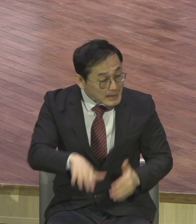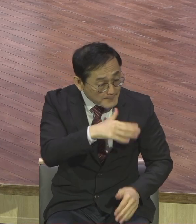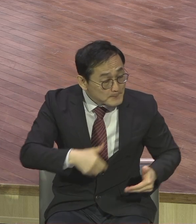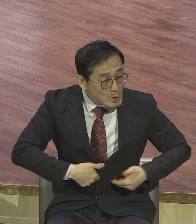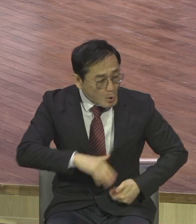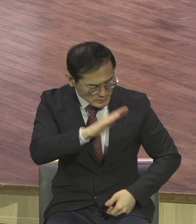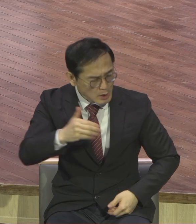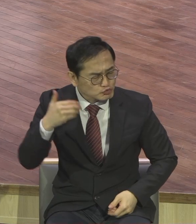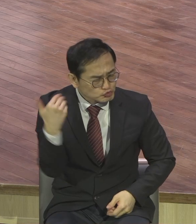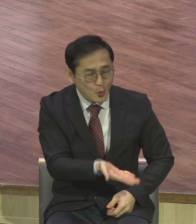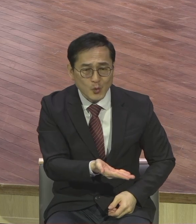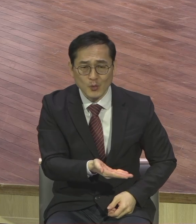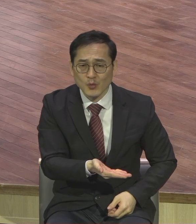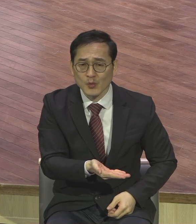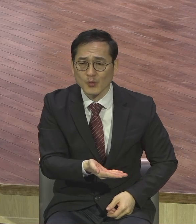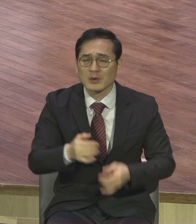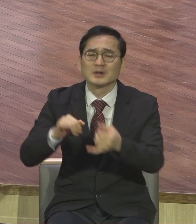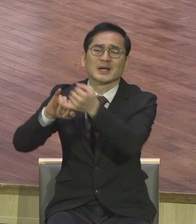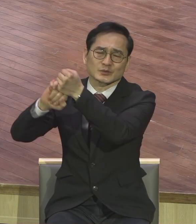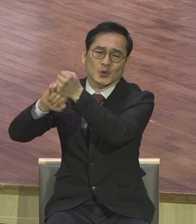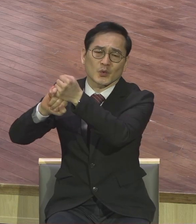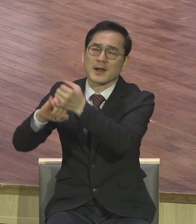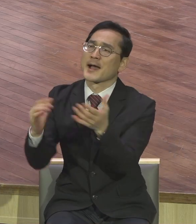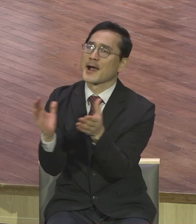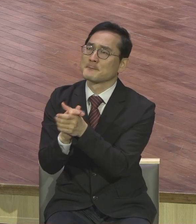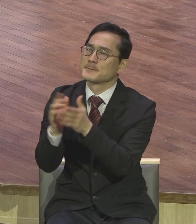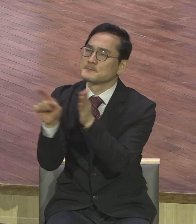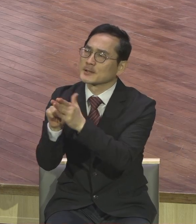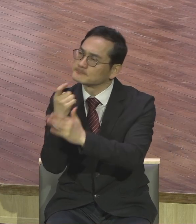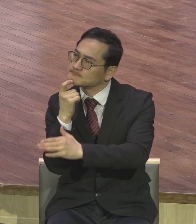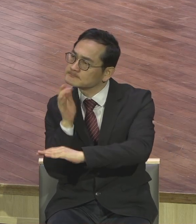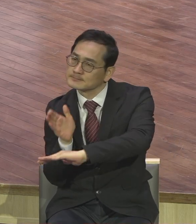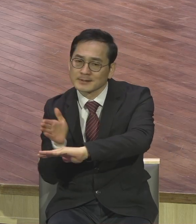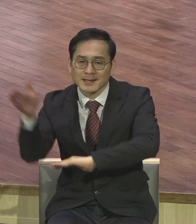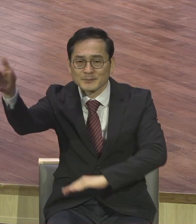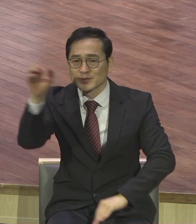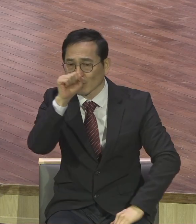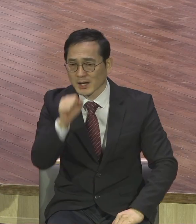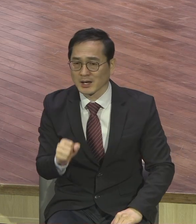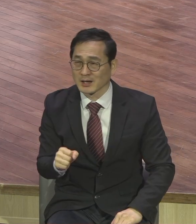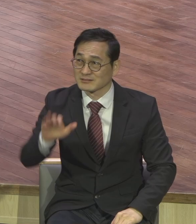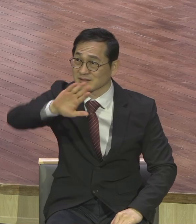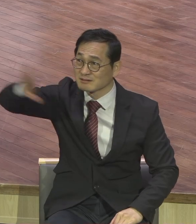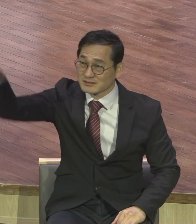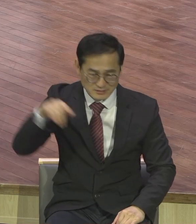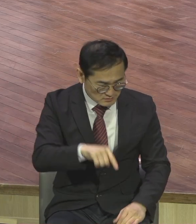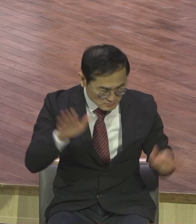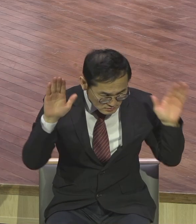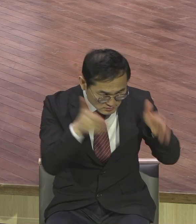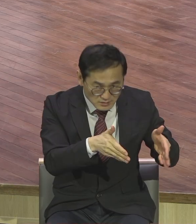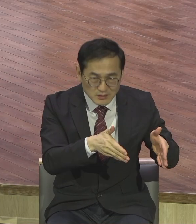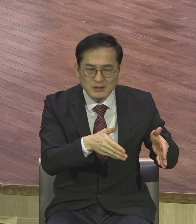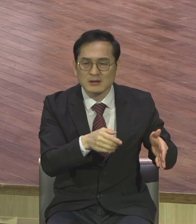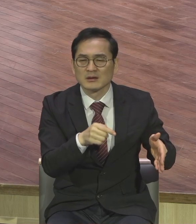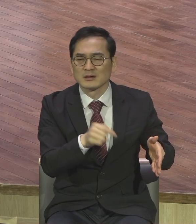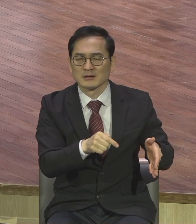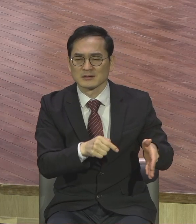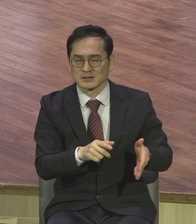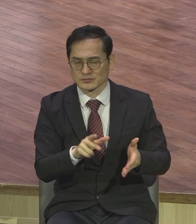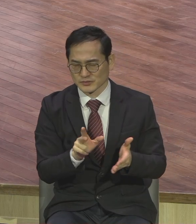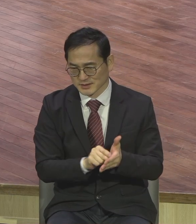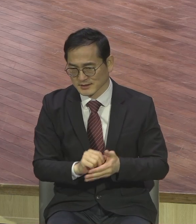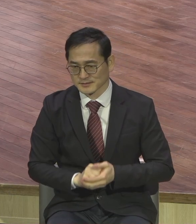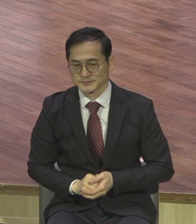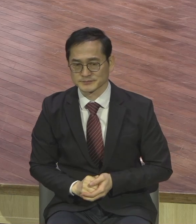거요. 그래서 평생 교회를 다녀도 할 말이 없어. 하나님이 하신 역사에